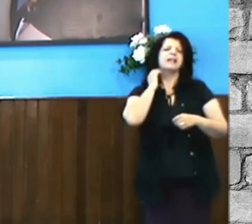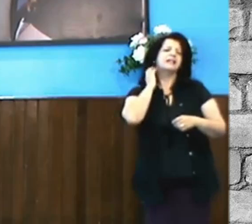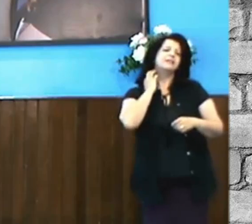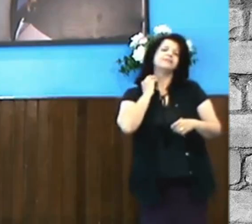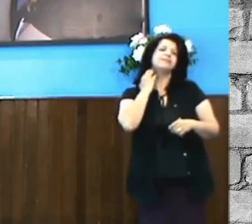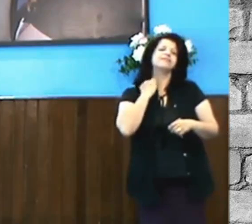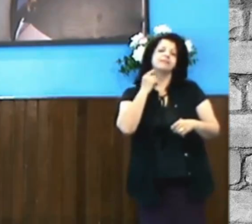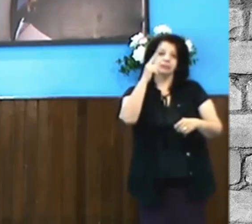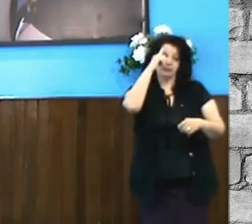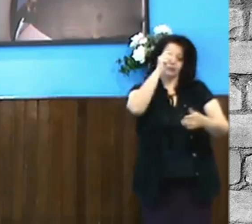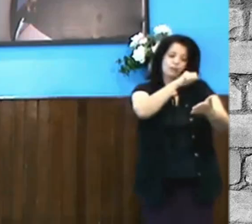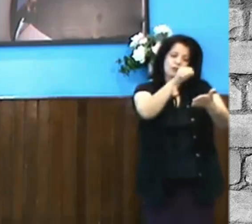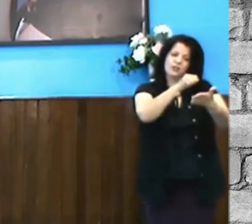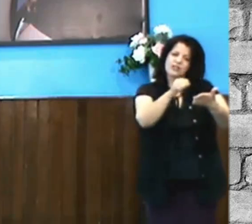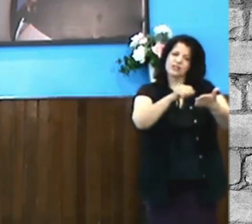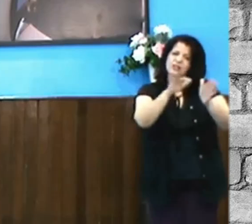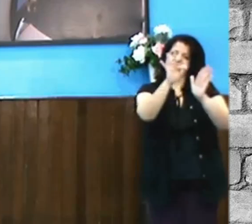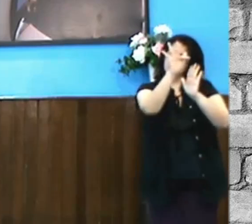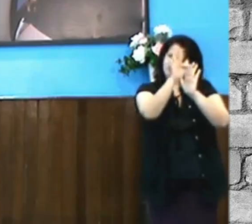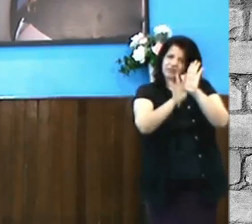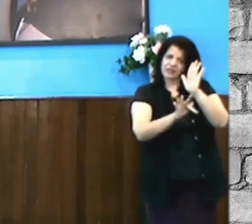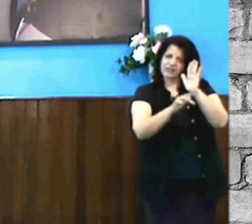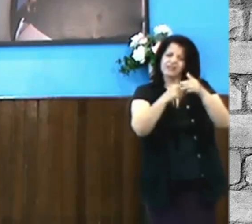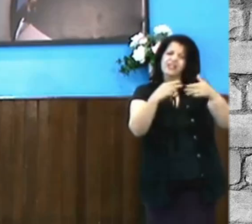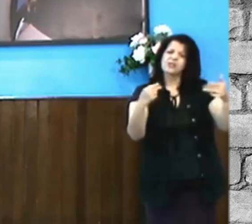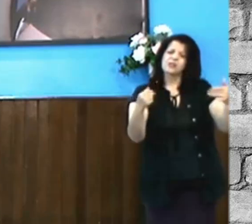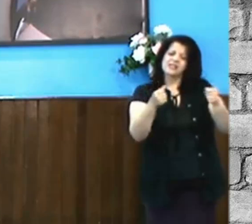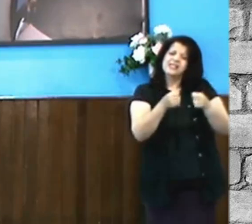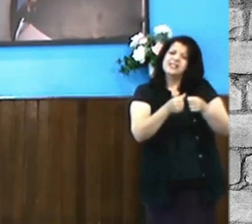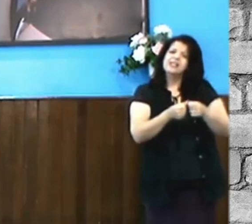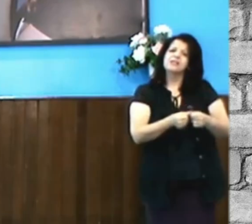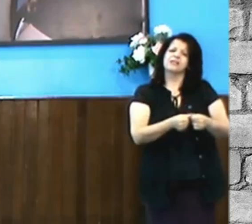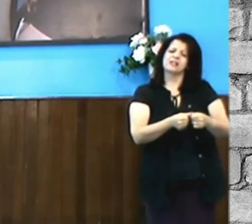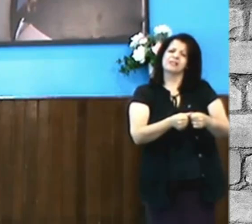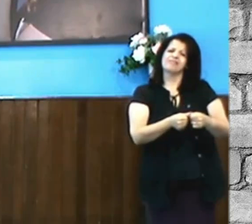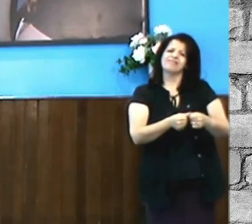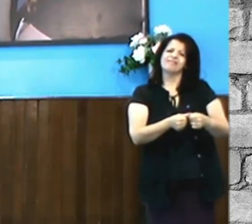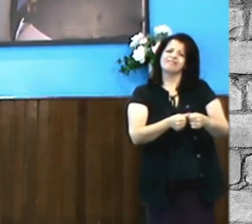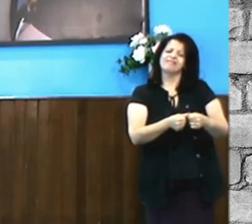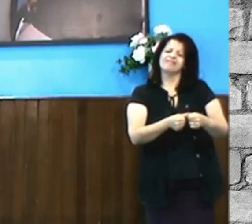uma vez um texto que eu escrevi chamado As Coisas que Sobram. Eu vou terminar com esse texto.